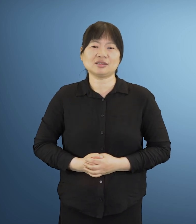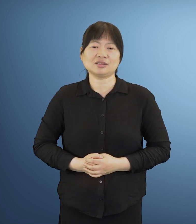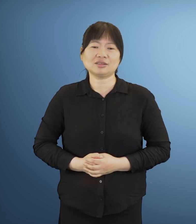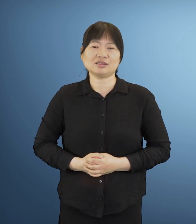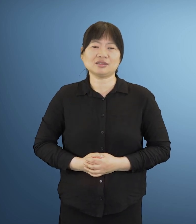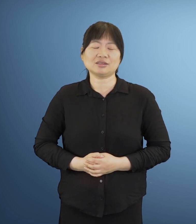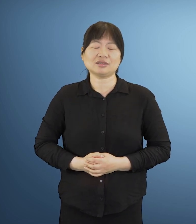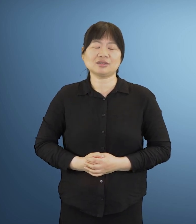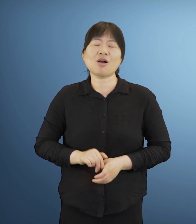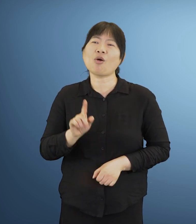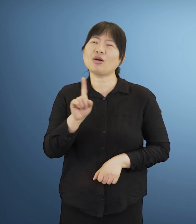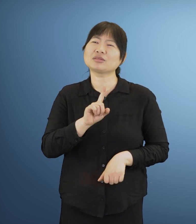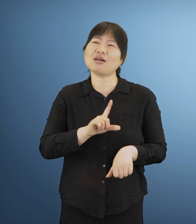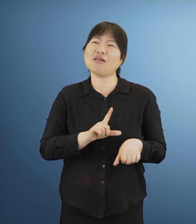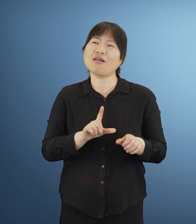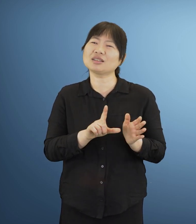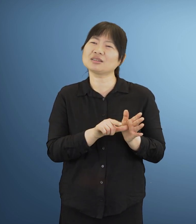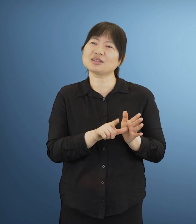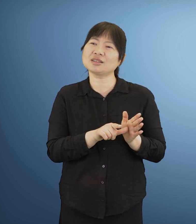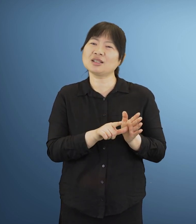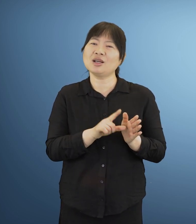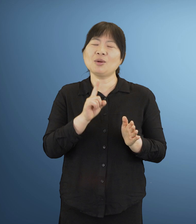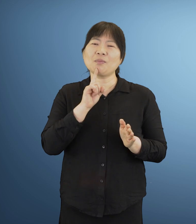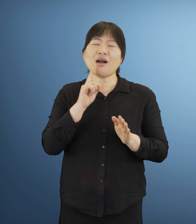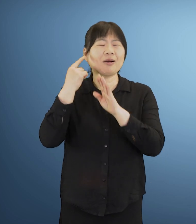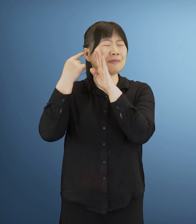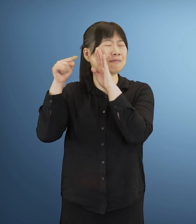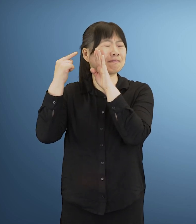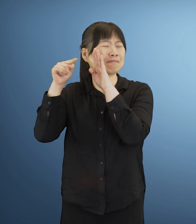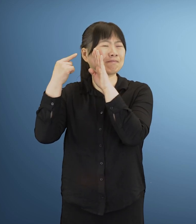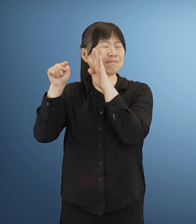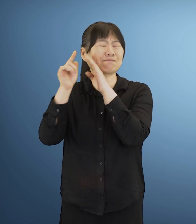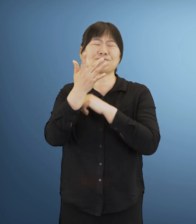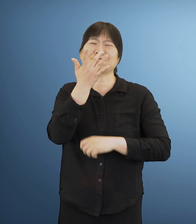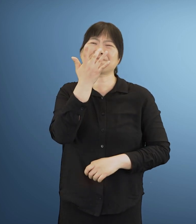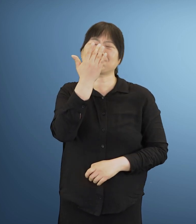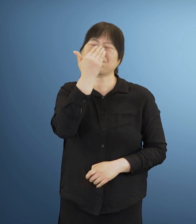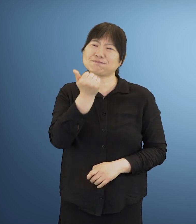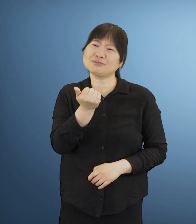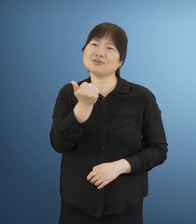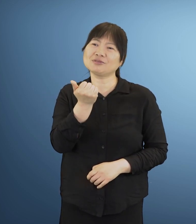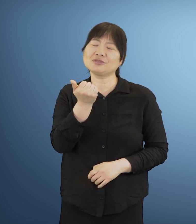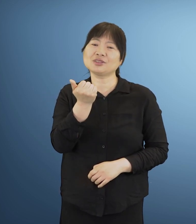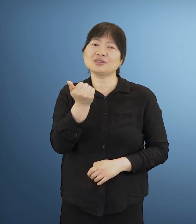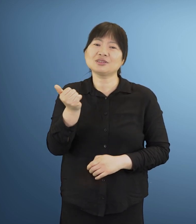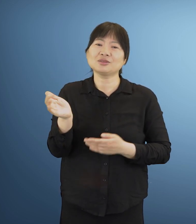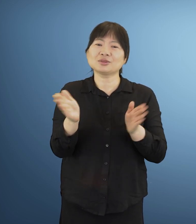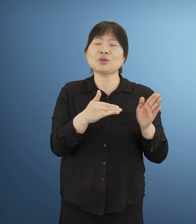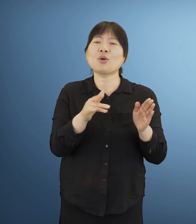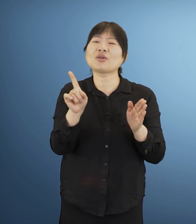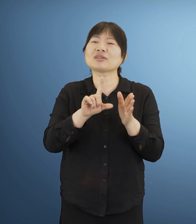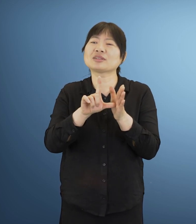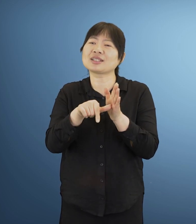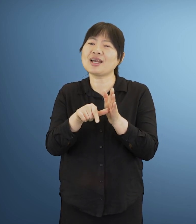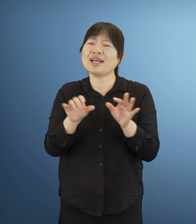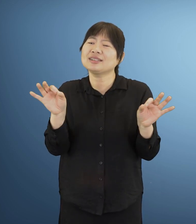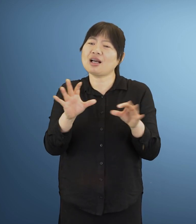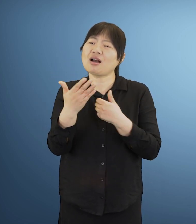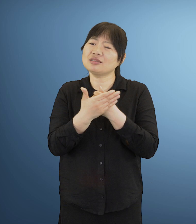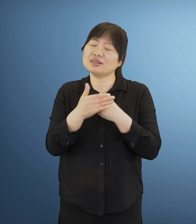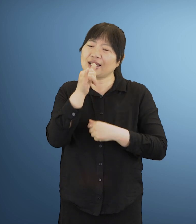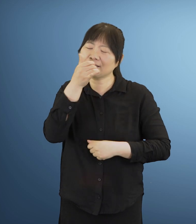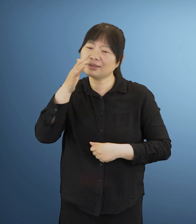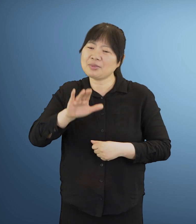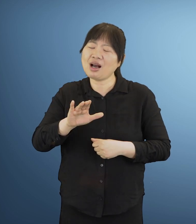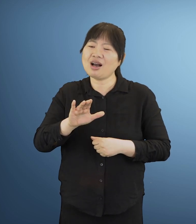어떤 시기는 그 말씀이 들어오지도 않고 어떤 시기는 잠깐 은혜는